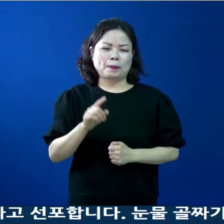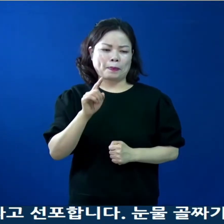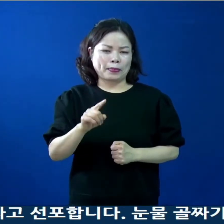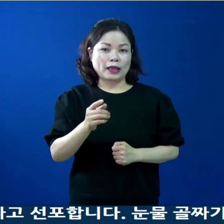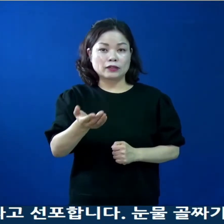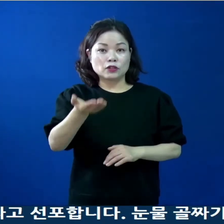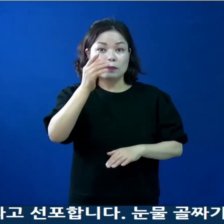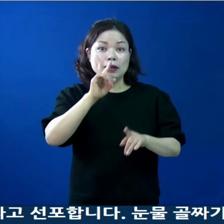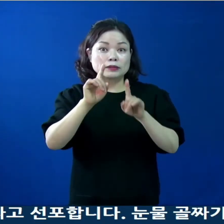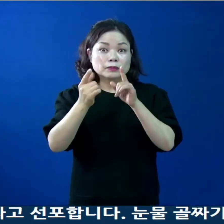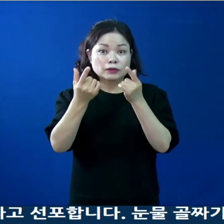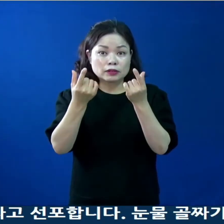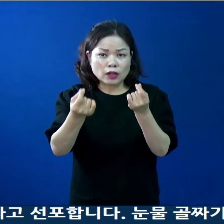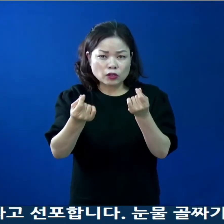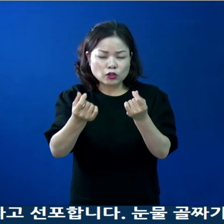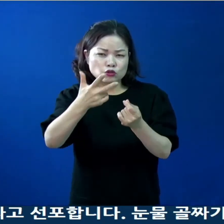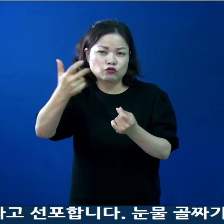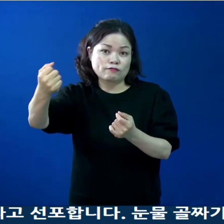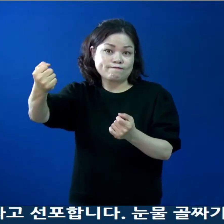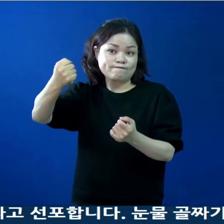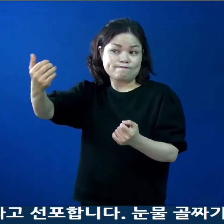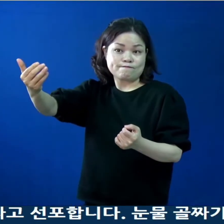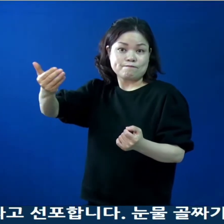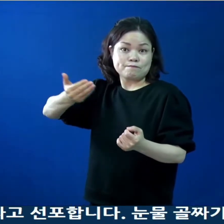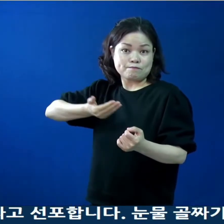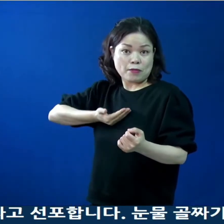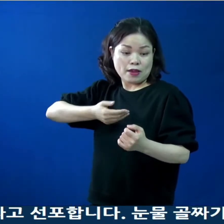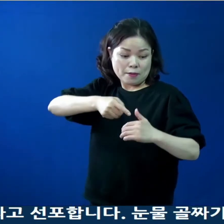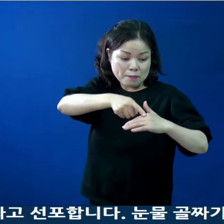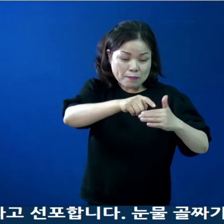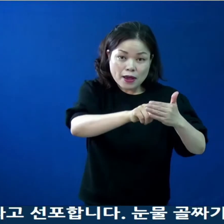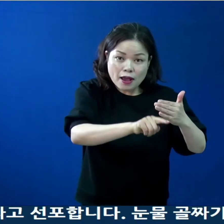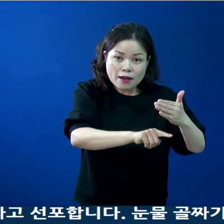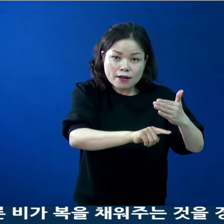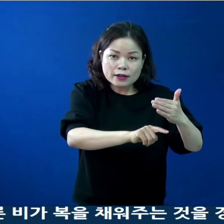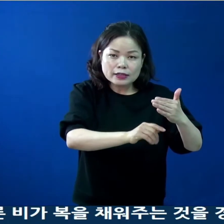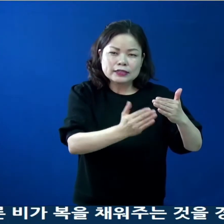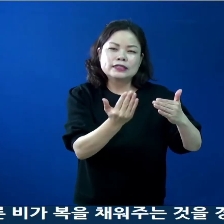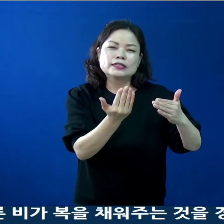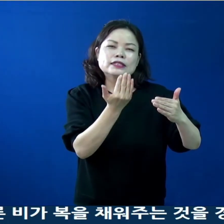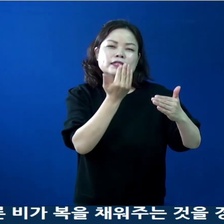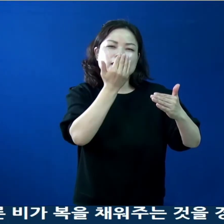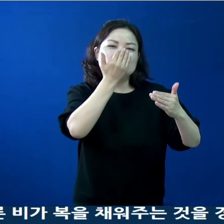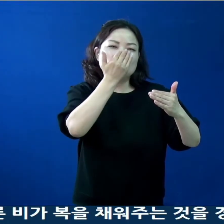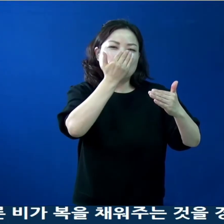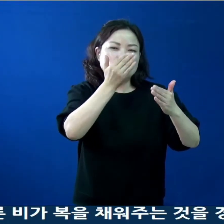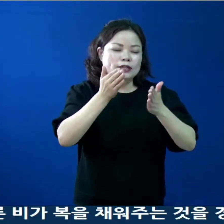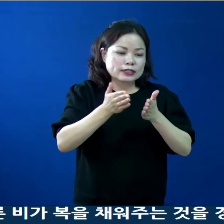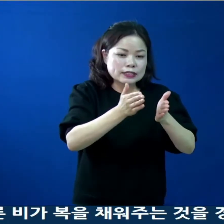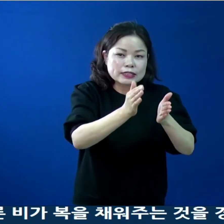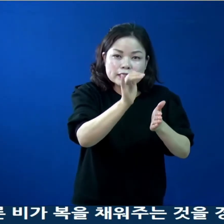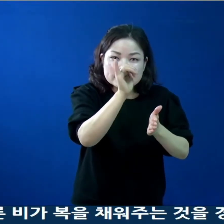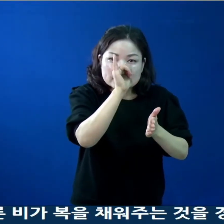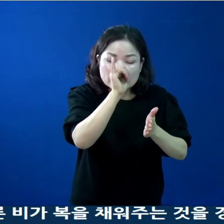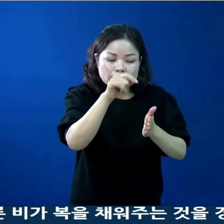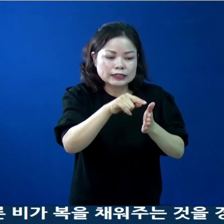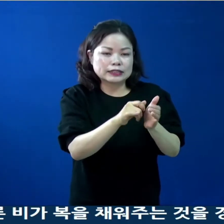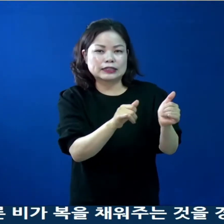나오는 것처럼 주께 힘을 얻고 그 마음에 시온의 대로가 있는 사람, 그